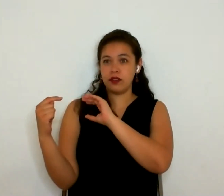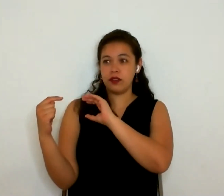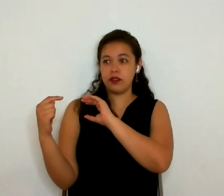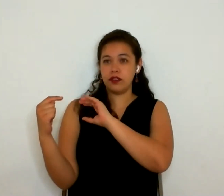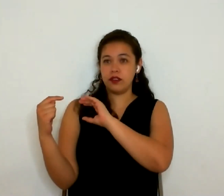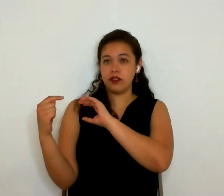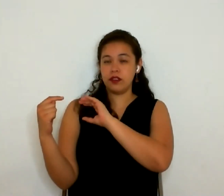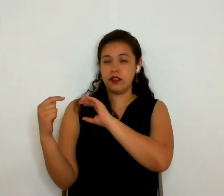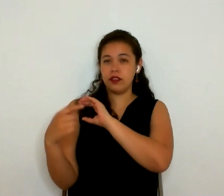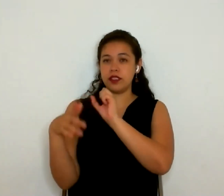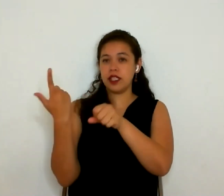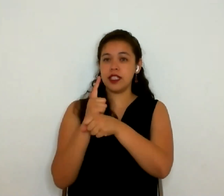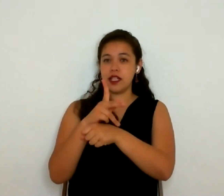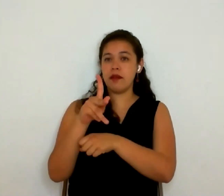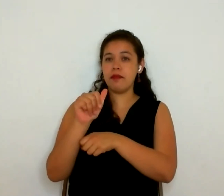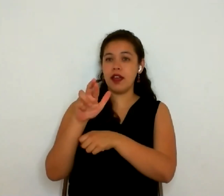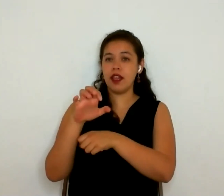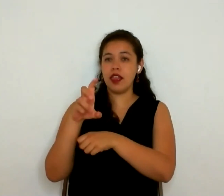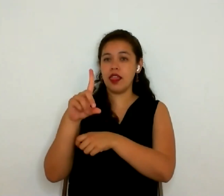de licenciada parejas